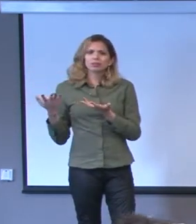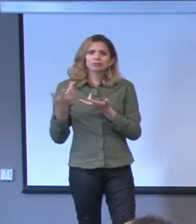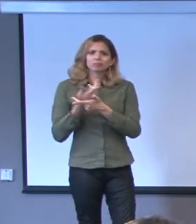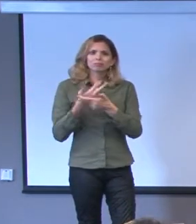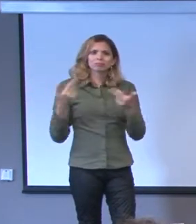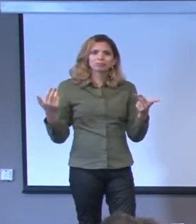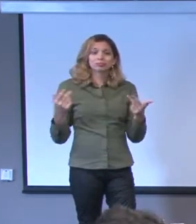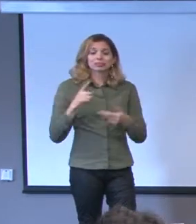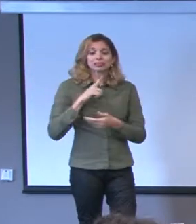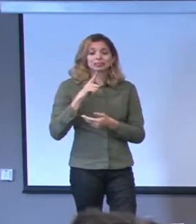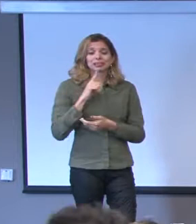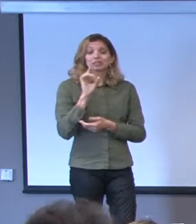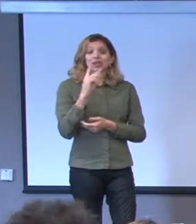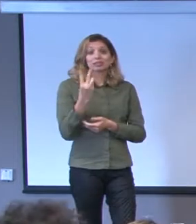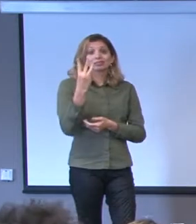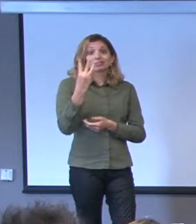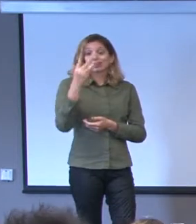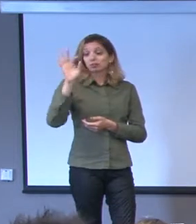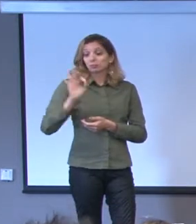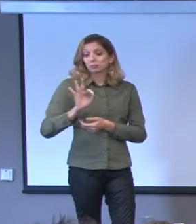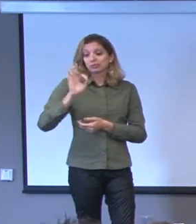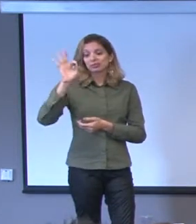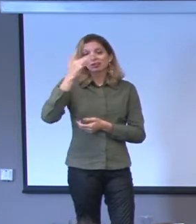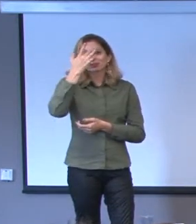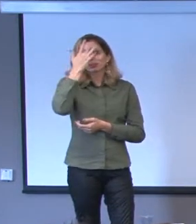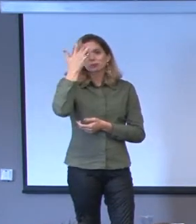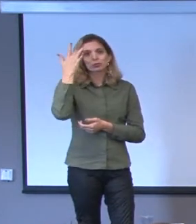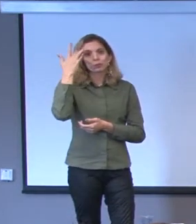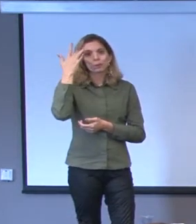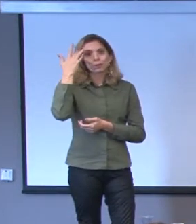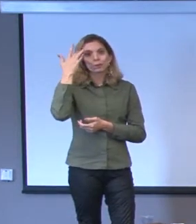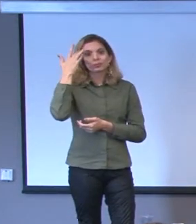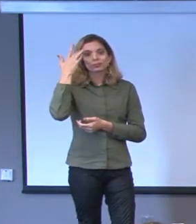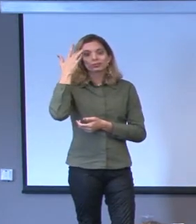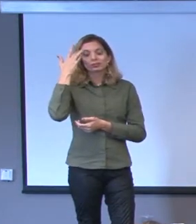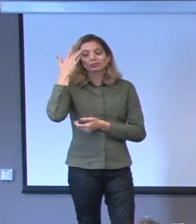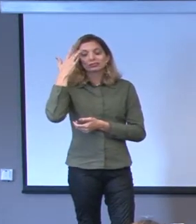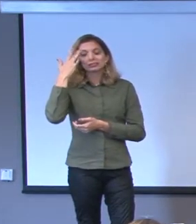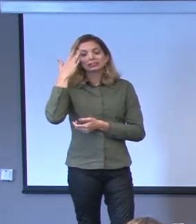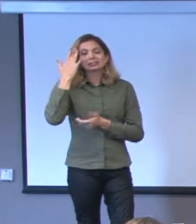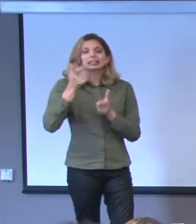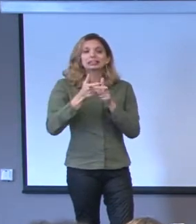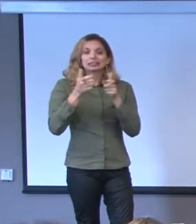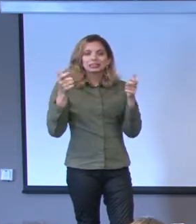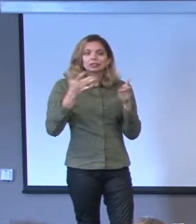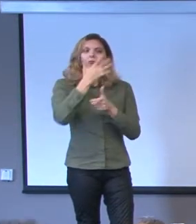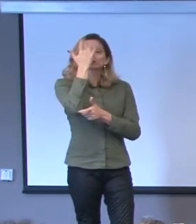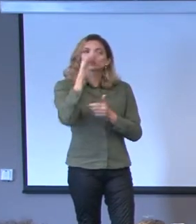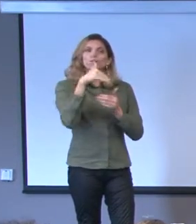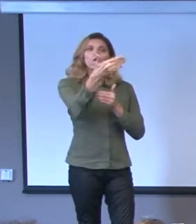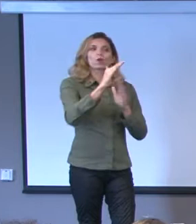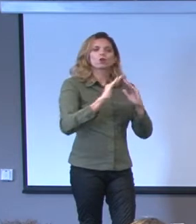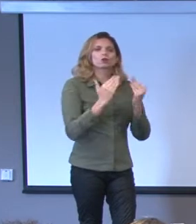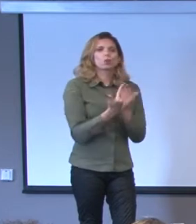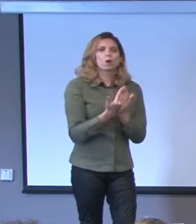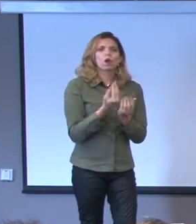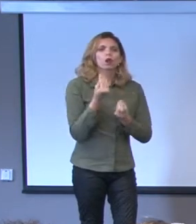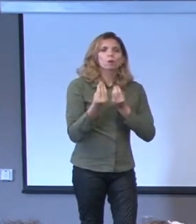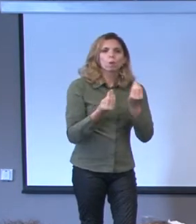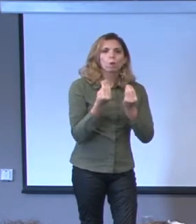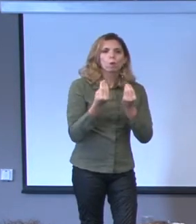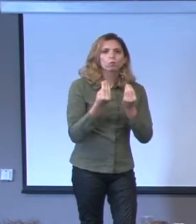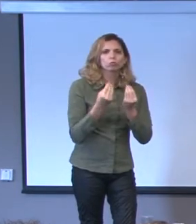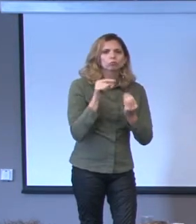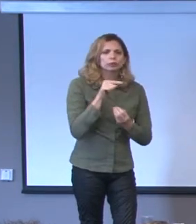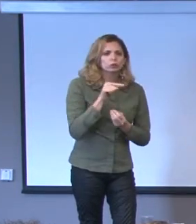recentes, só 3% dos prováveis 15 estão na escola, já tem uma grande porcentagem fora, o que regularizar o homeschooling